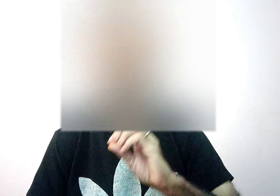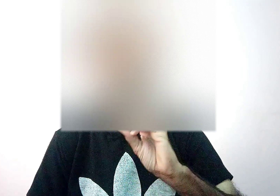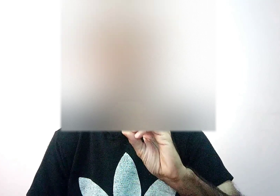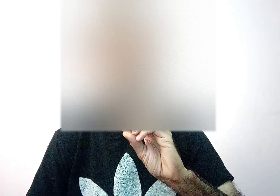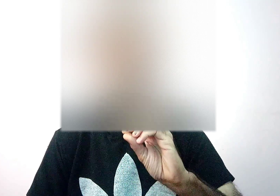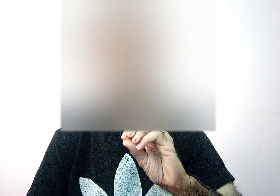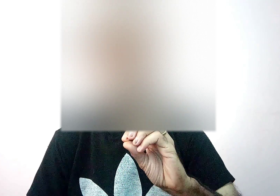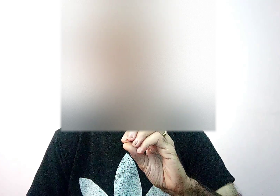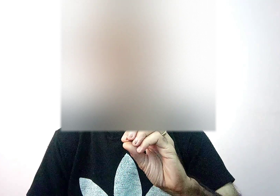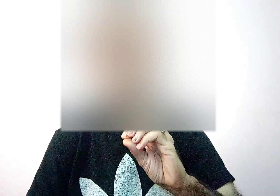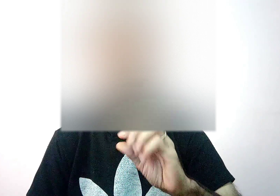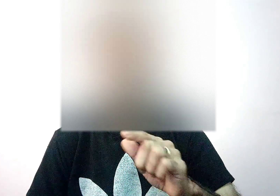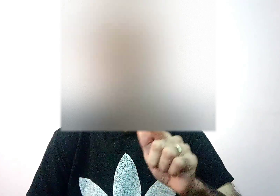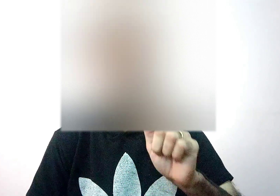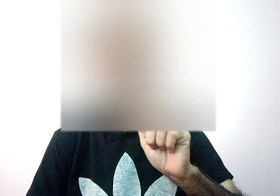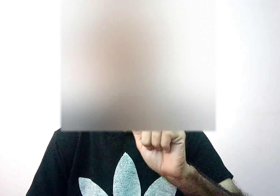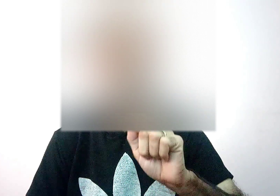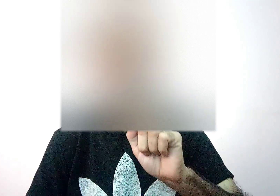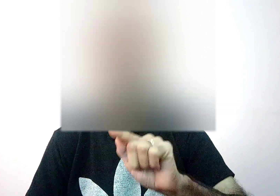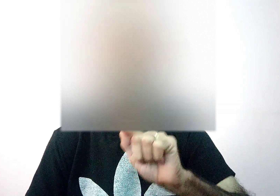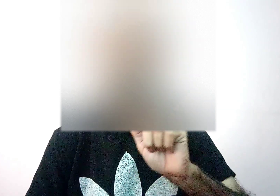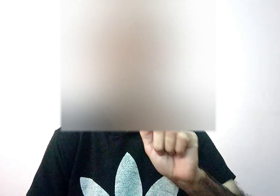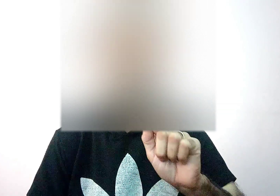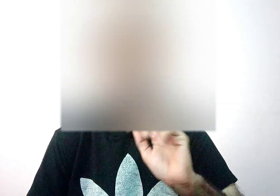وكل اداره امريكيه بتيجي على فكره بتعمل نفس الخطوه،